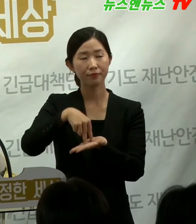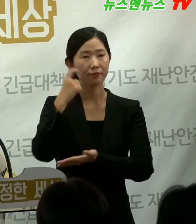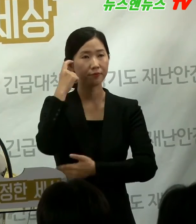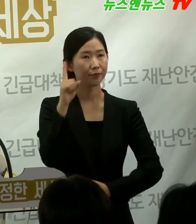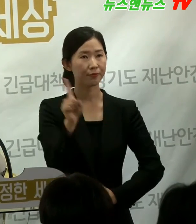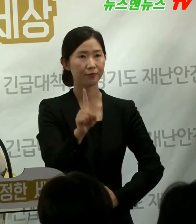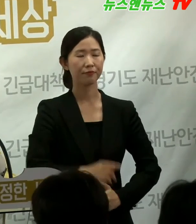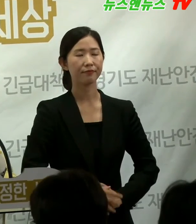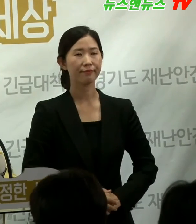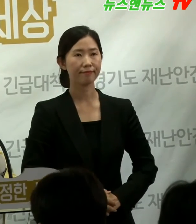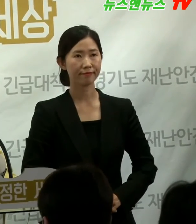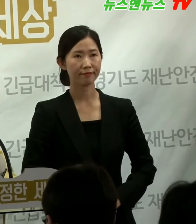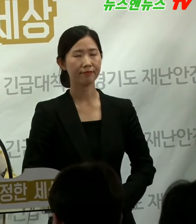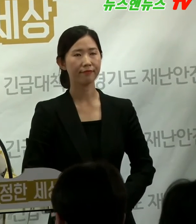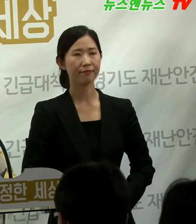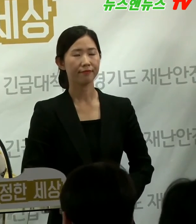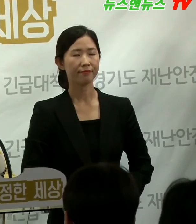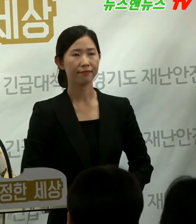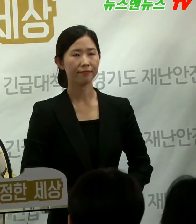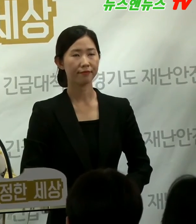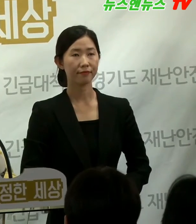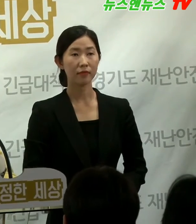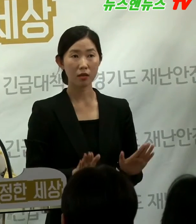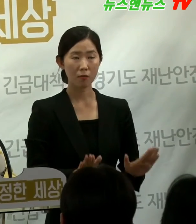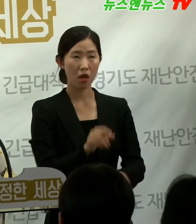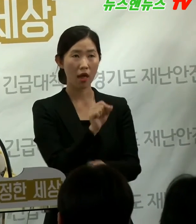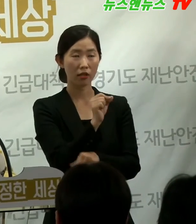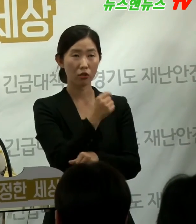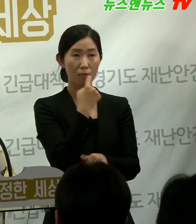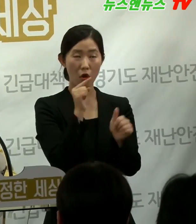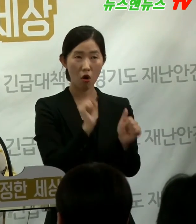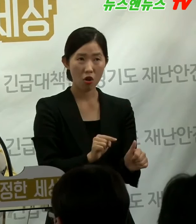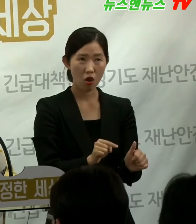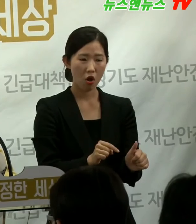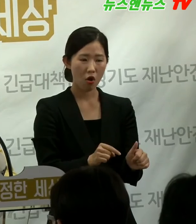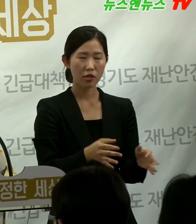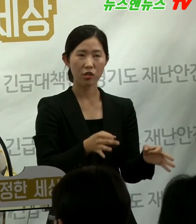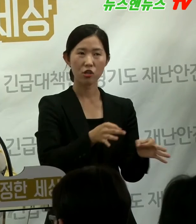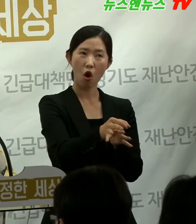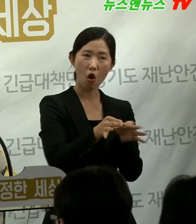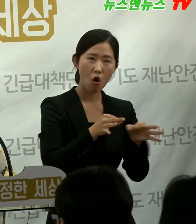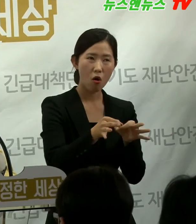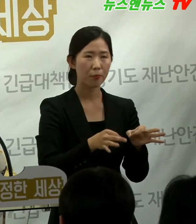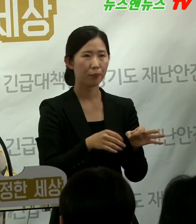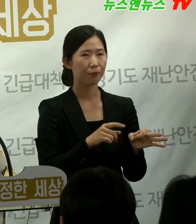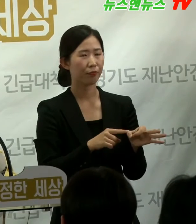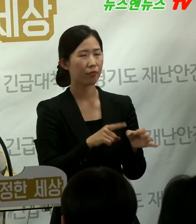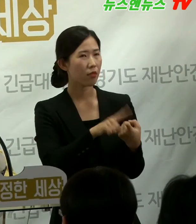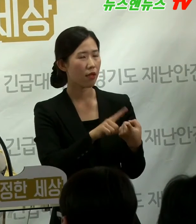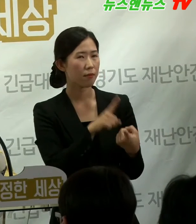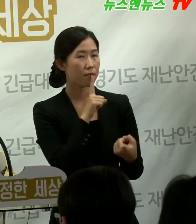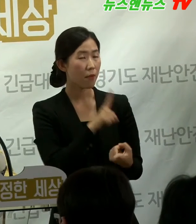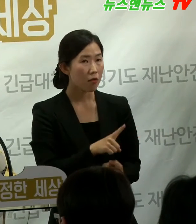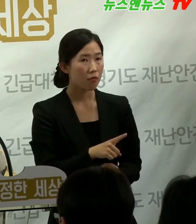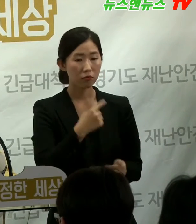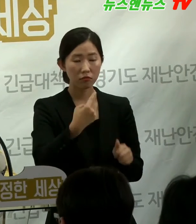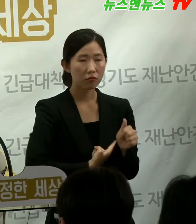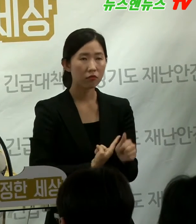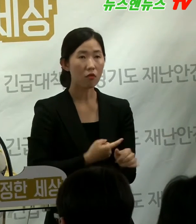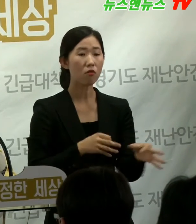이런 행정력으로 영업의 일부 양태를 제한하게 되면 당연히 영업에 이상이 생길 것이고